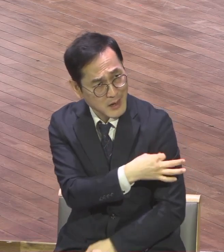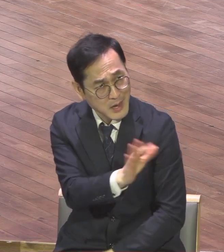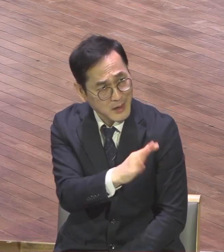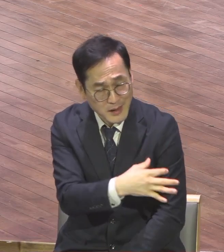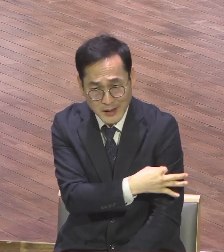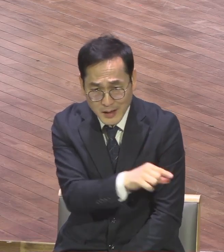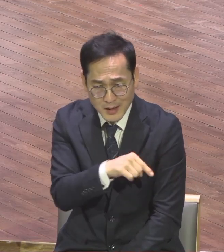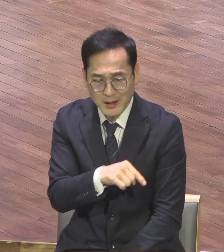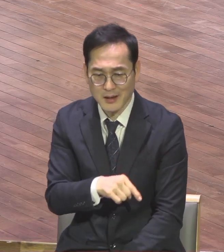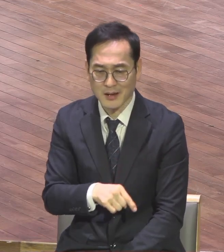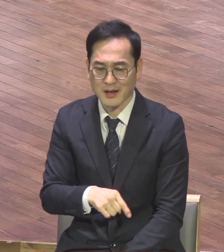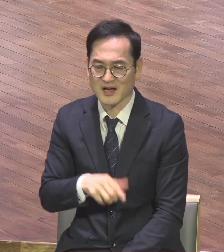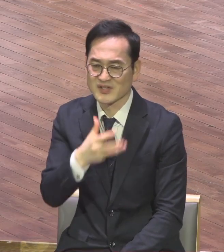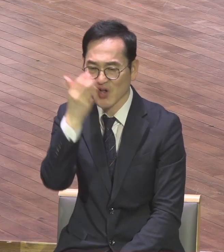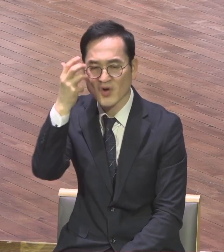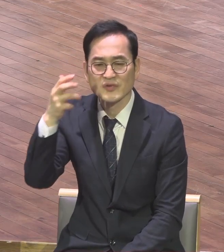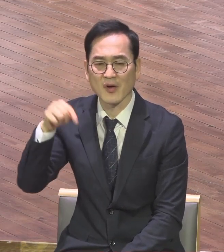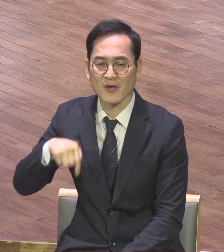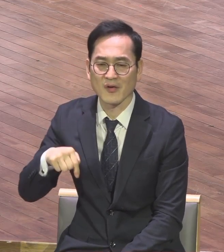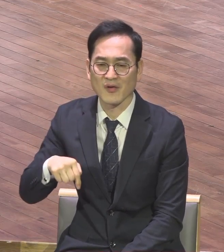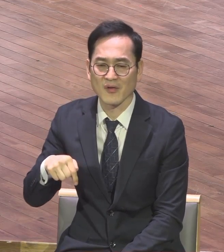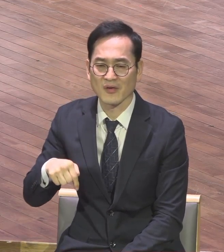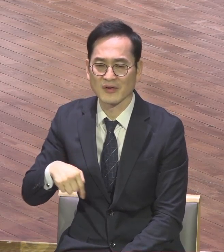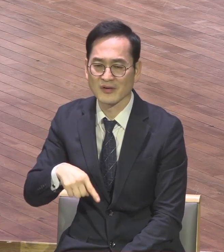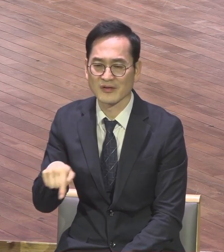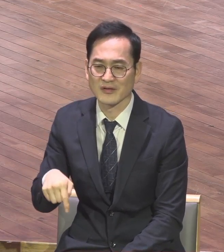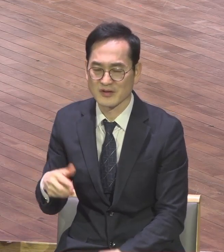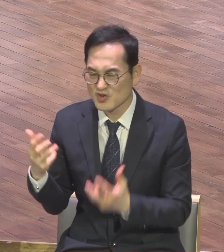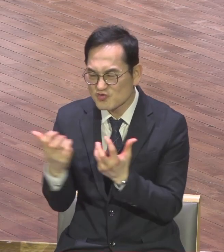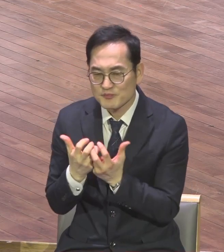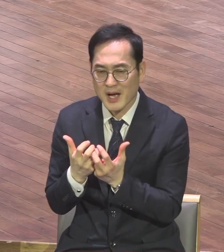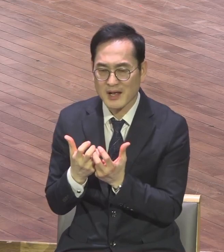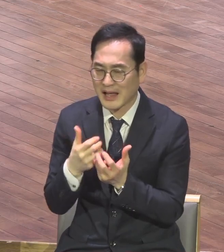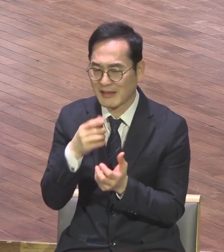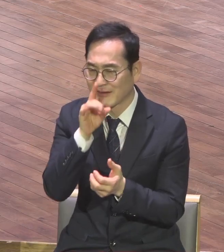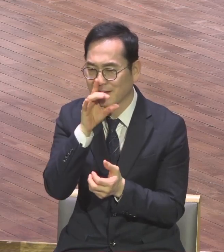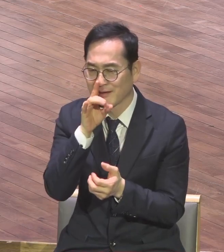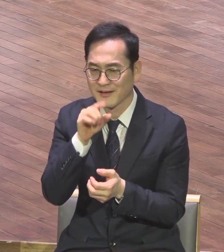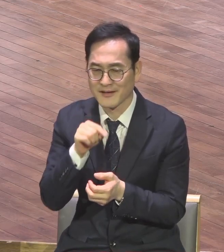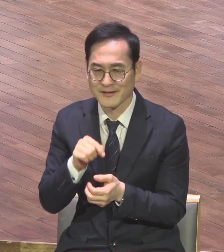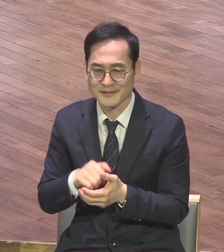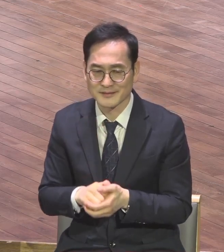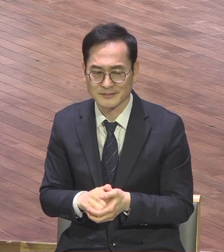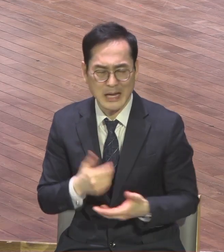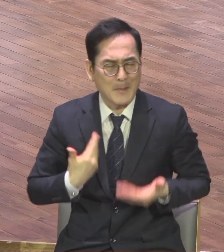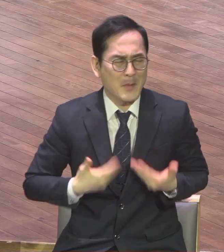그렇기 때문에 나 너무 바빠서 그 틀린 삶이에요. 너무 바쁘면 안 돼요.